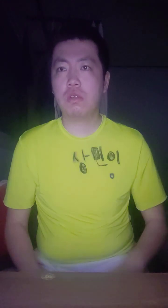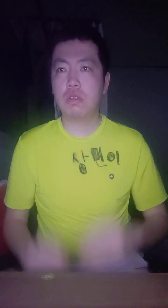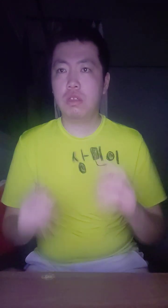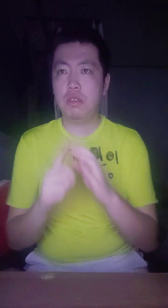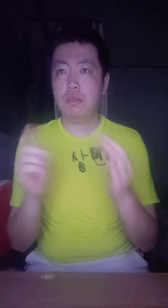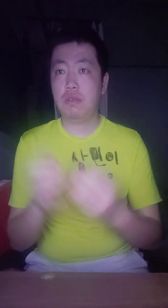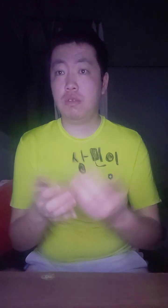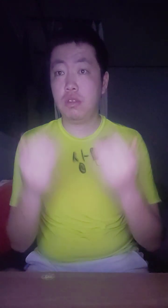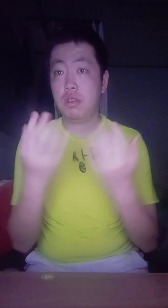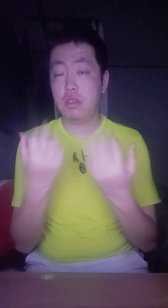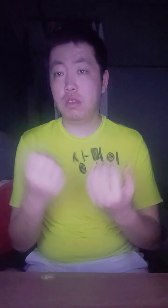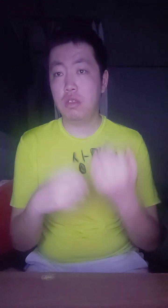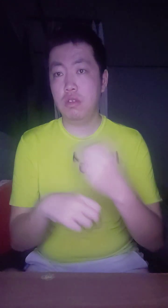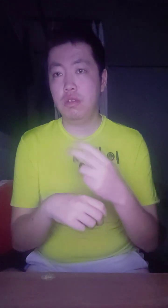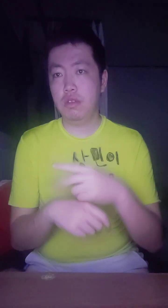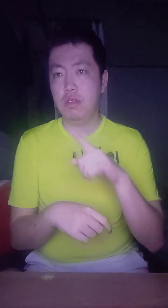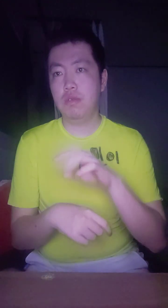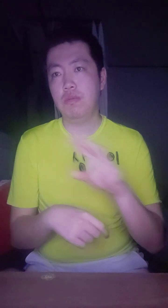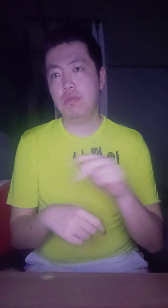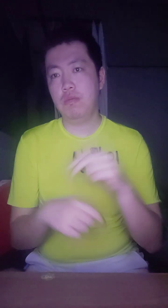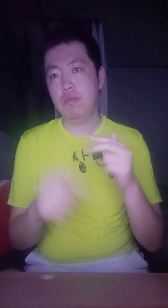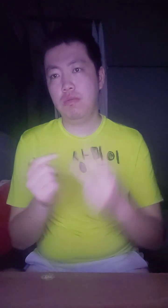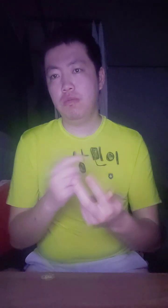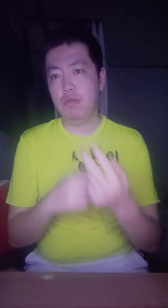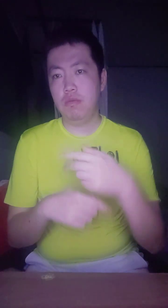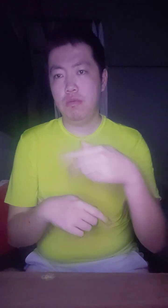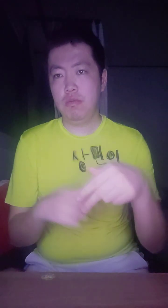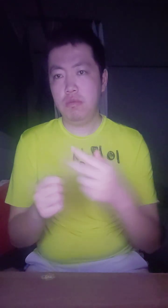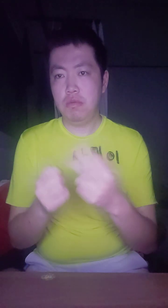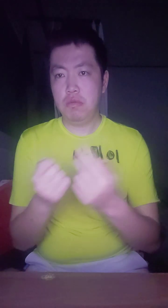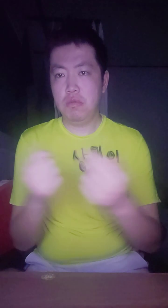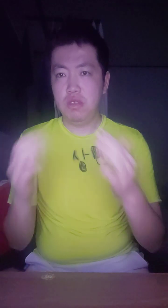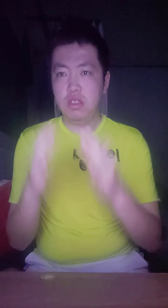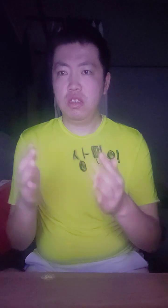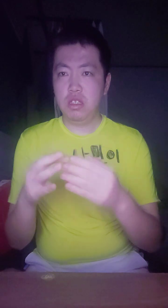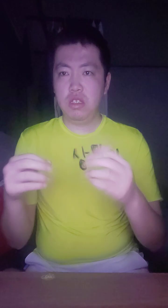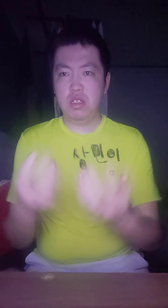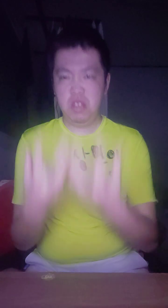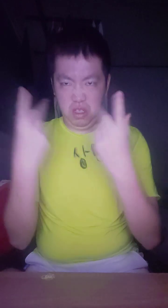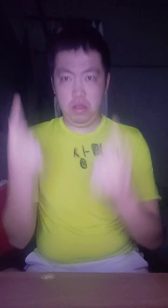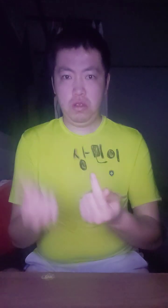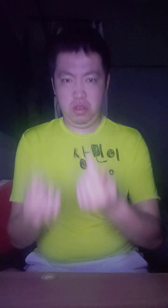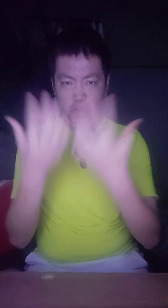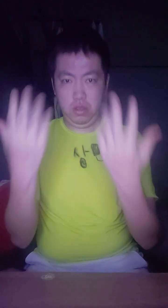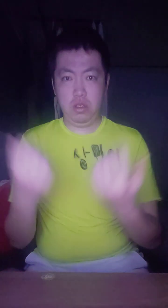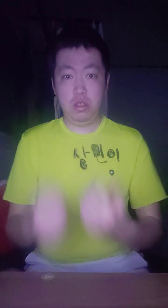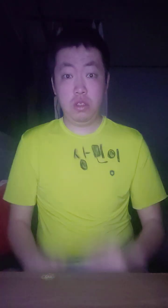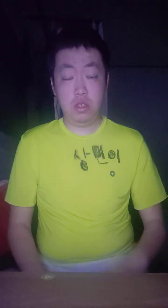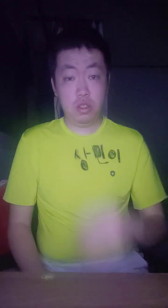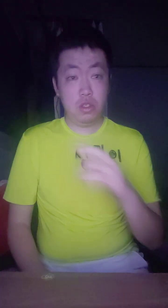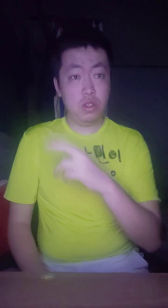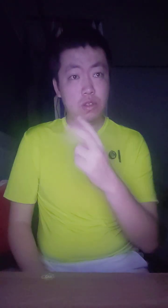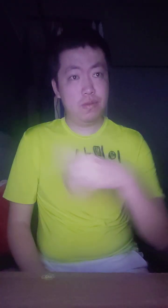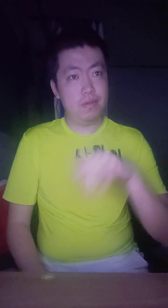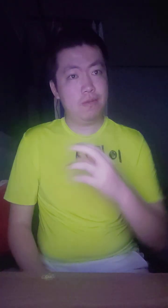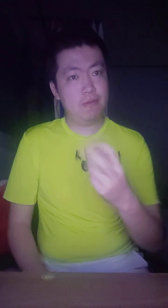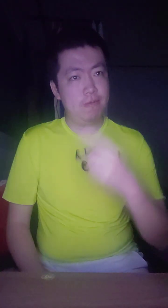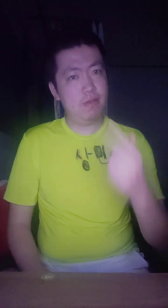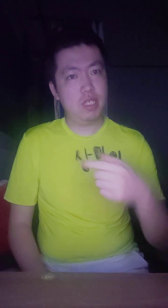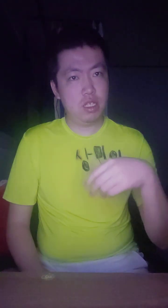수요가 많지 않았던 20, 30년 전에 설치된 변압기들이 잇따라 터지고 있는 겁니다. 에어컨이나 아니면 인덕션 이런